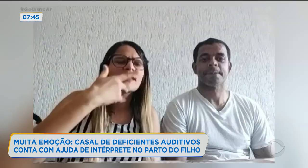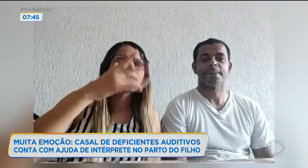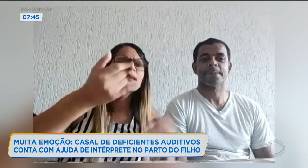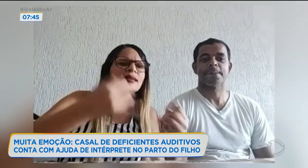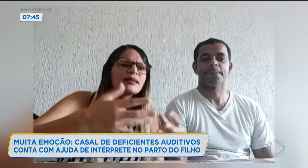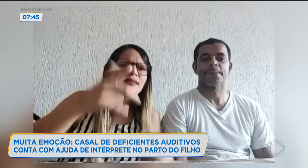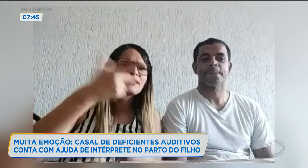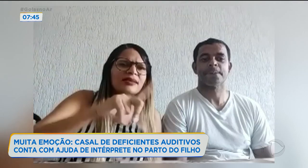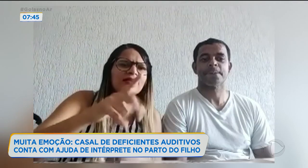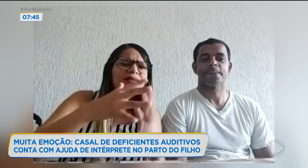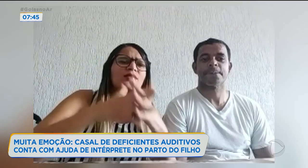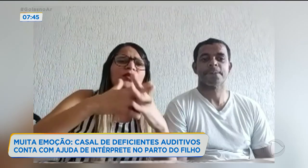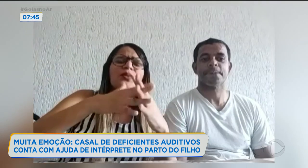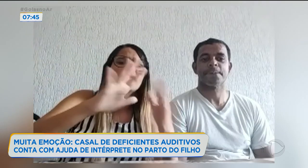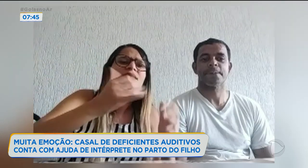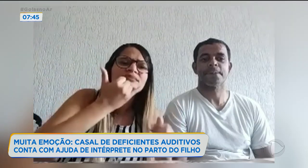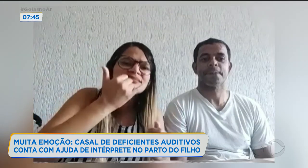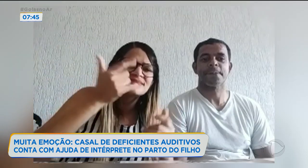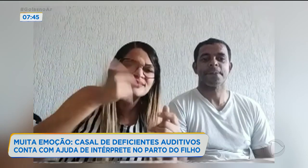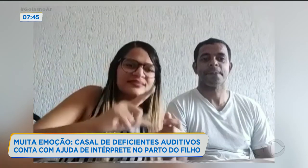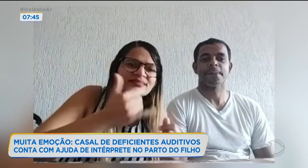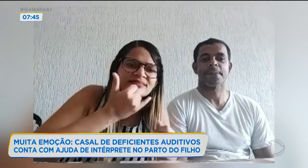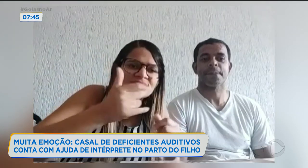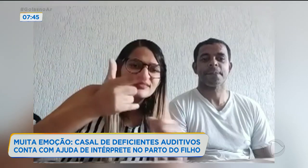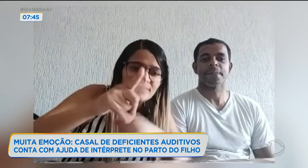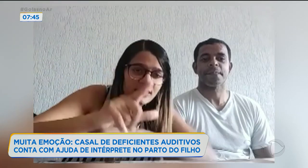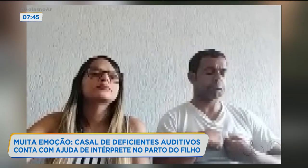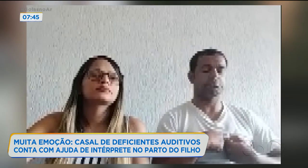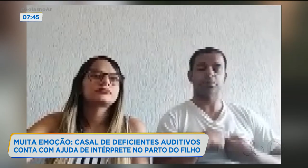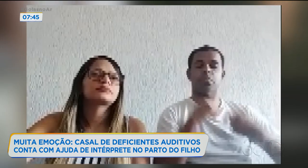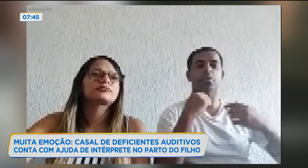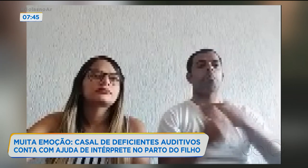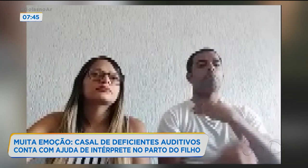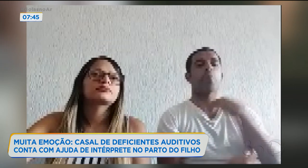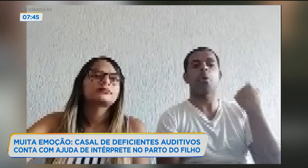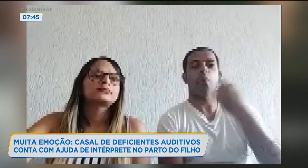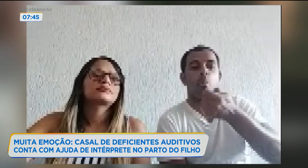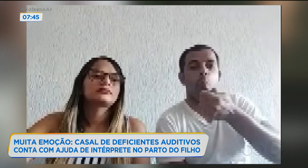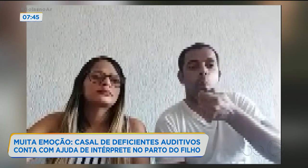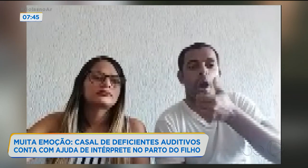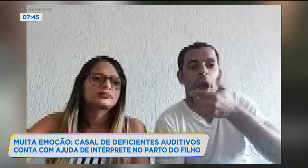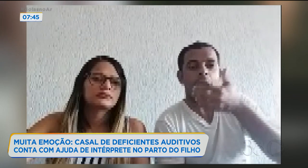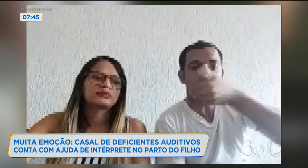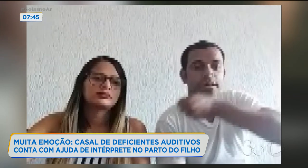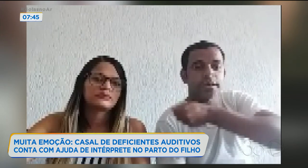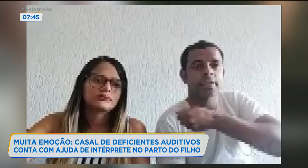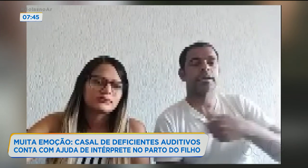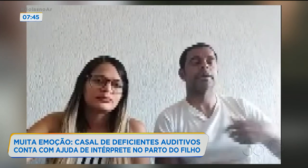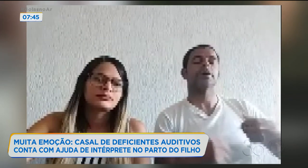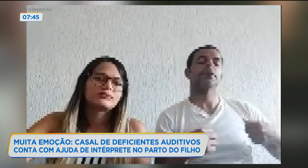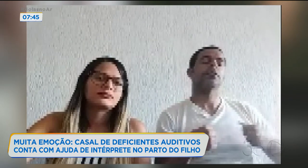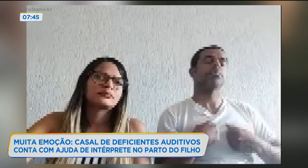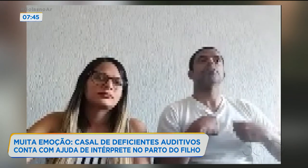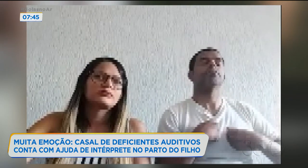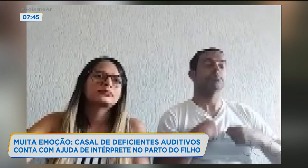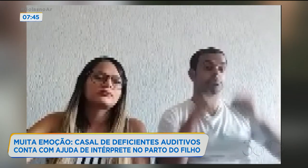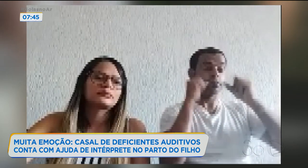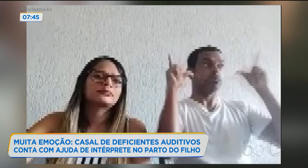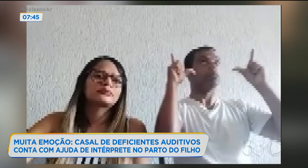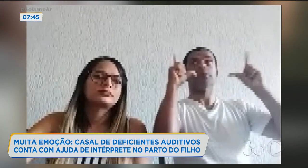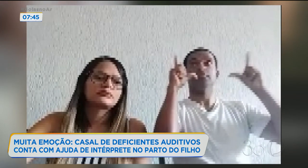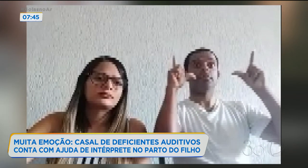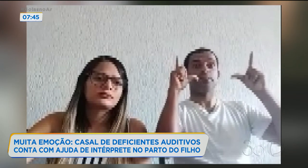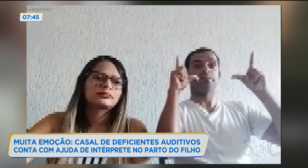cirurgia. Girlene tem pouca audição no ouvido direito. Edinaldo ficou completamente surdo aos 4 anos de